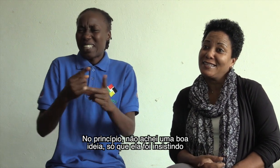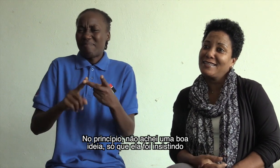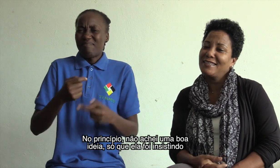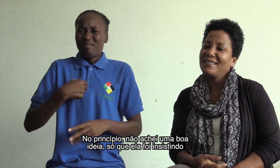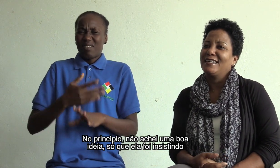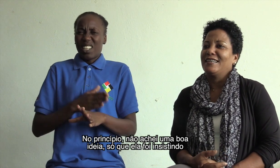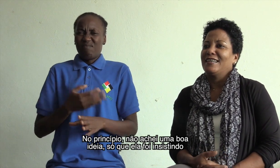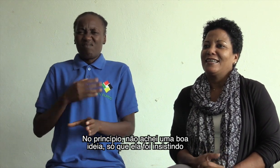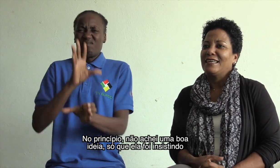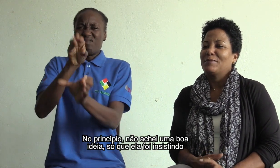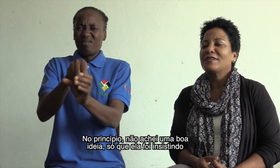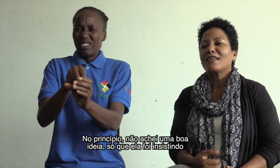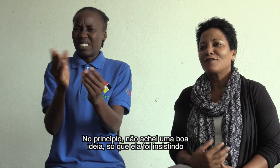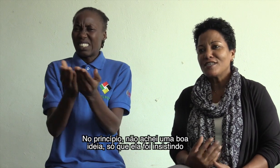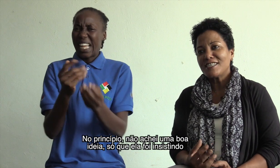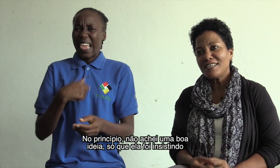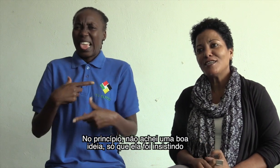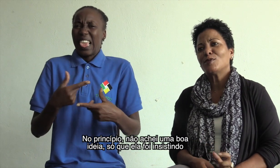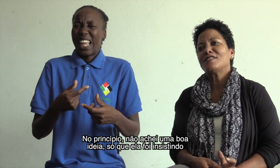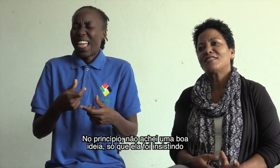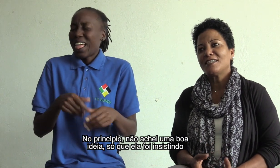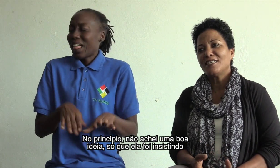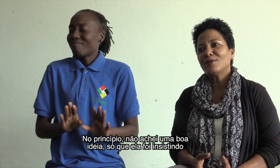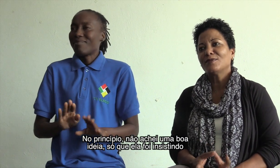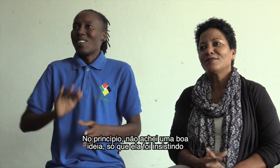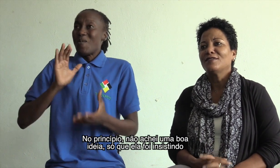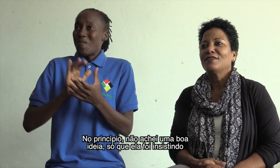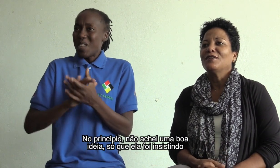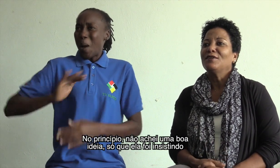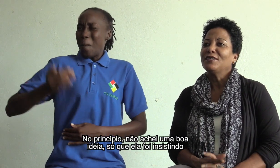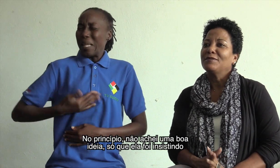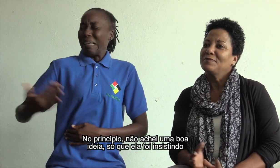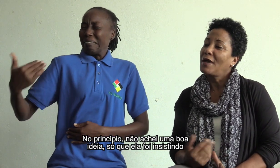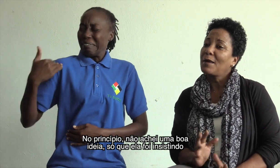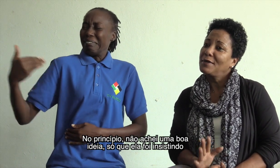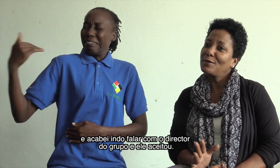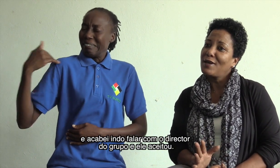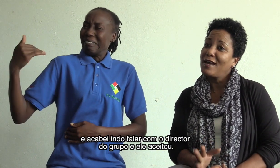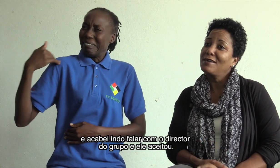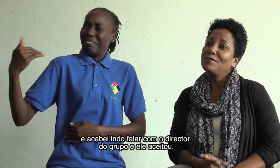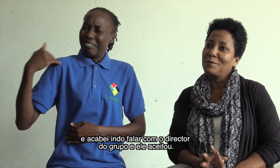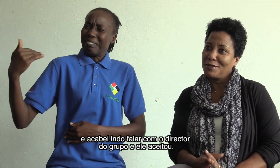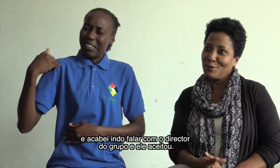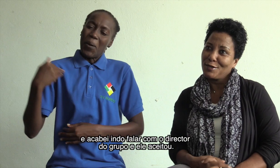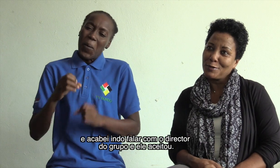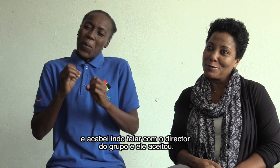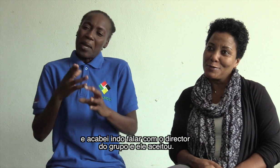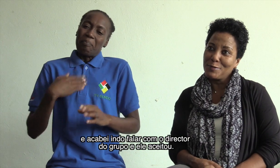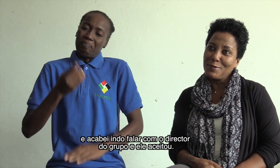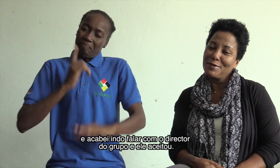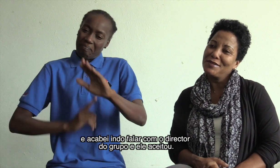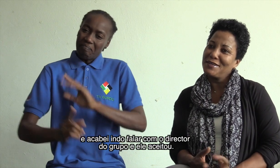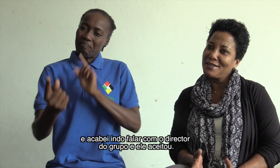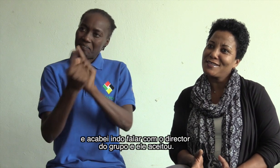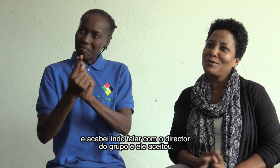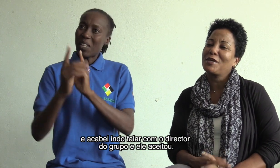interessante. Mas ela foi insistindo, insistindo. Olha, acabei indo lá e fui pedir ao diretor do